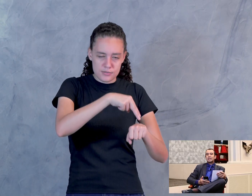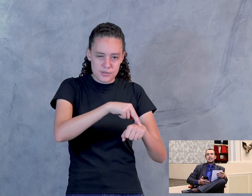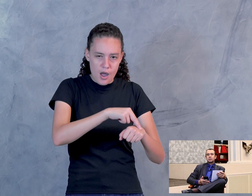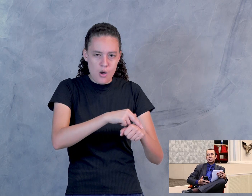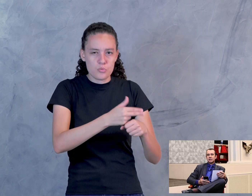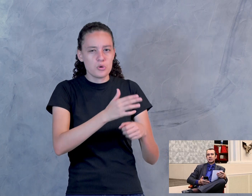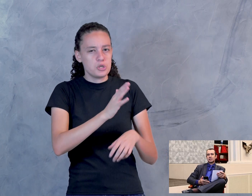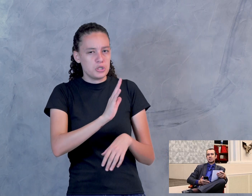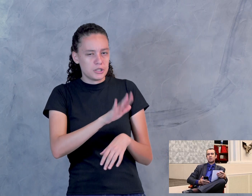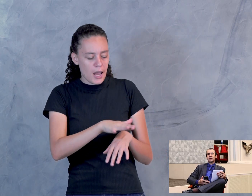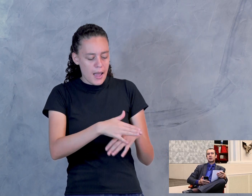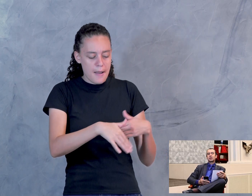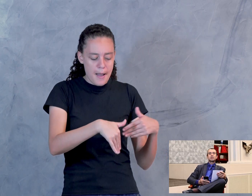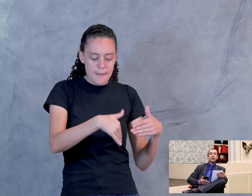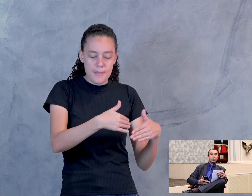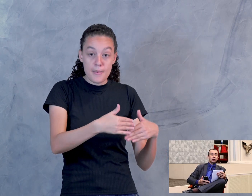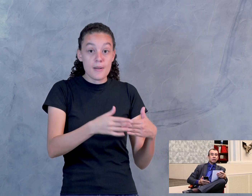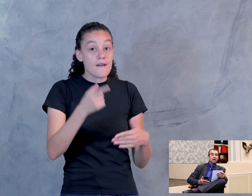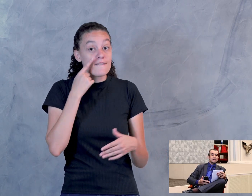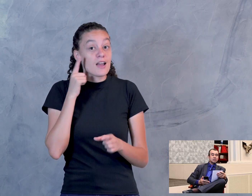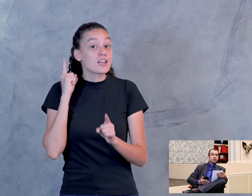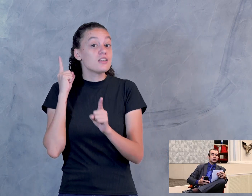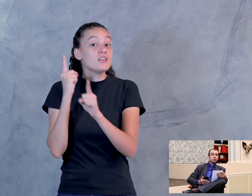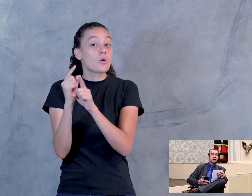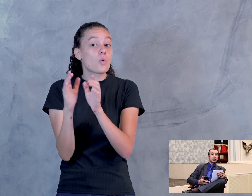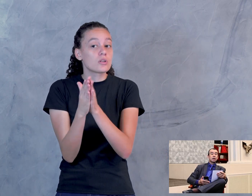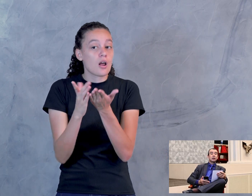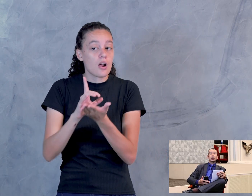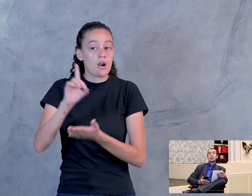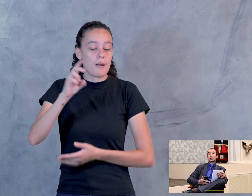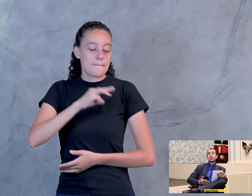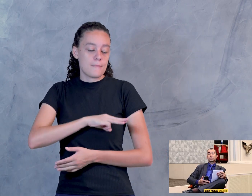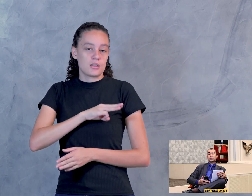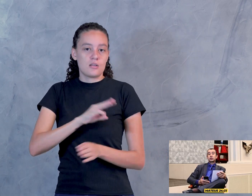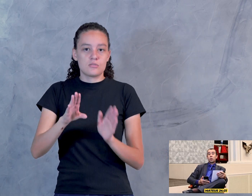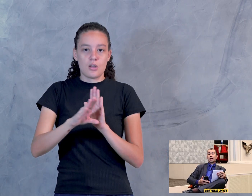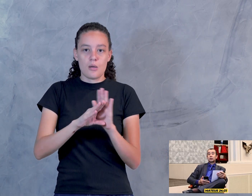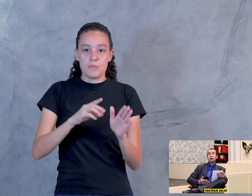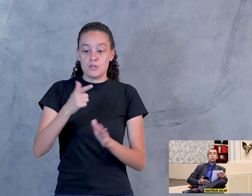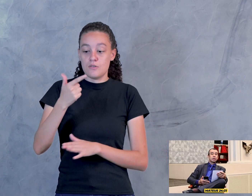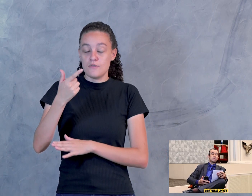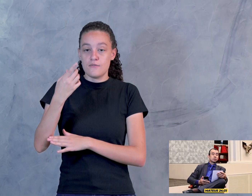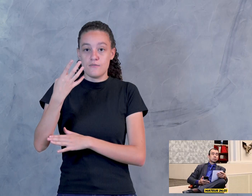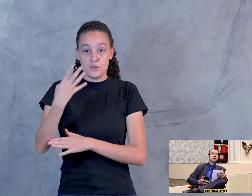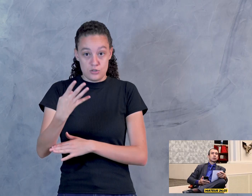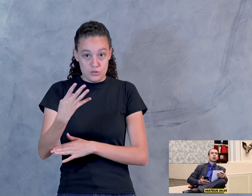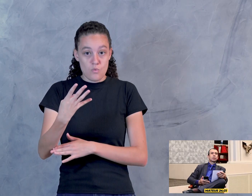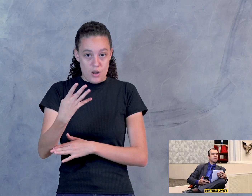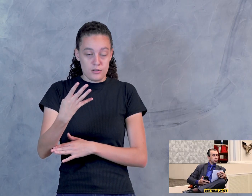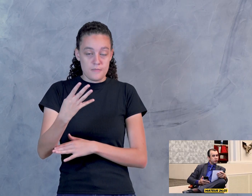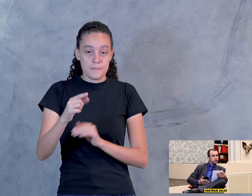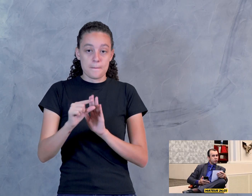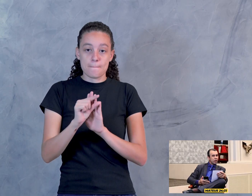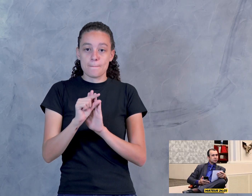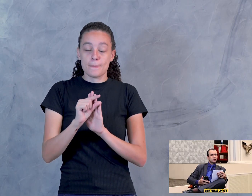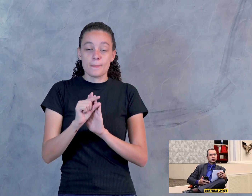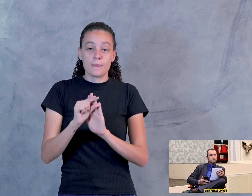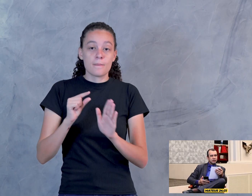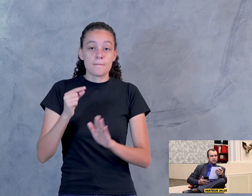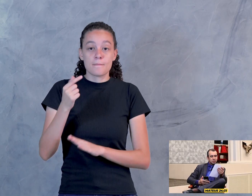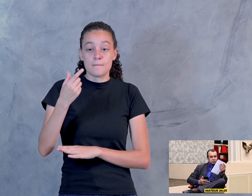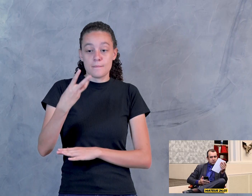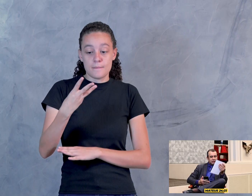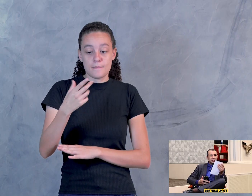nação, voltando a ser nação, você vai encontrar essa escritura lá em Mateus 24, capítulo